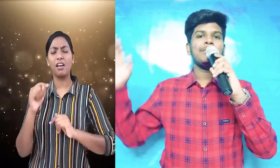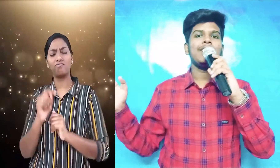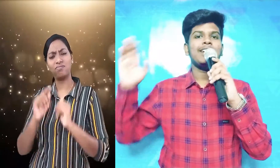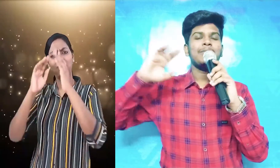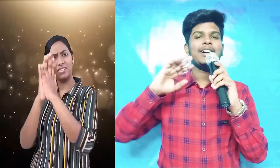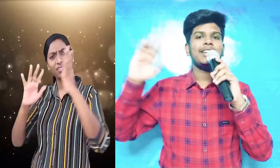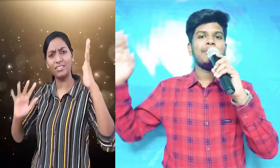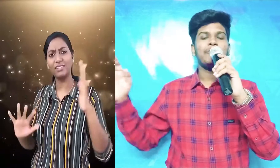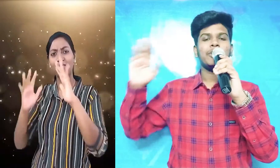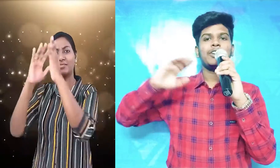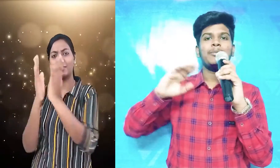மகிமை மகிமை பிரபு,